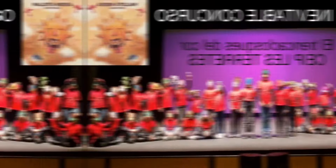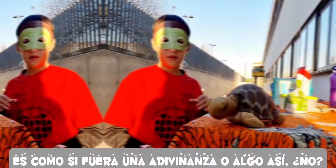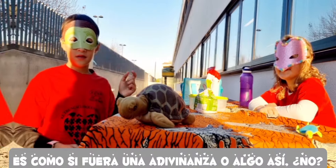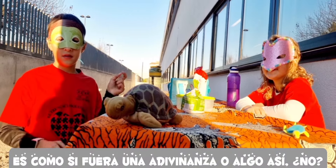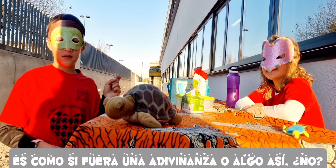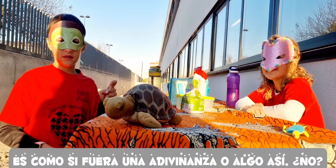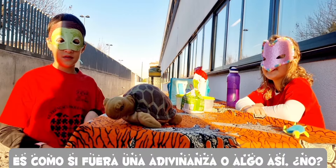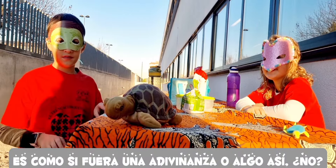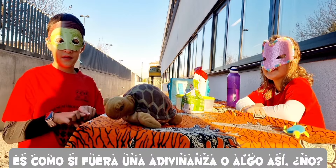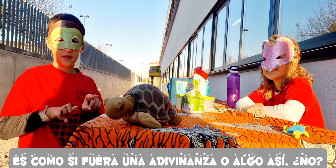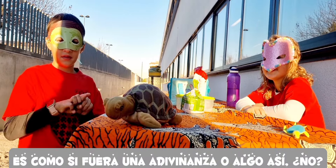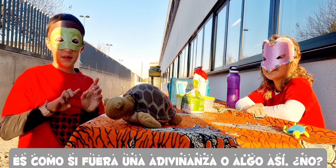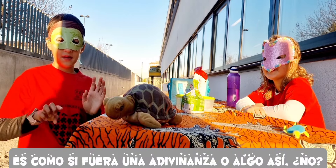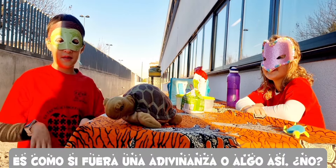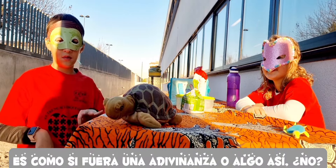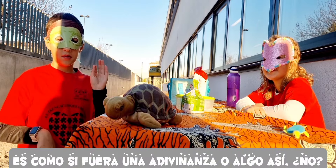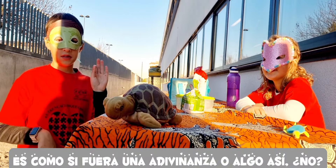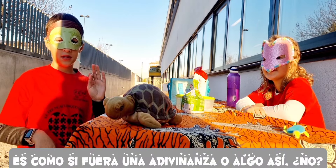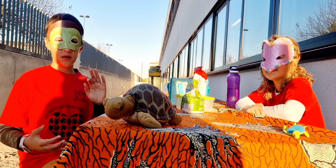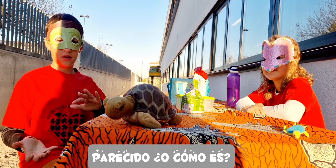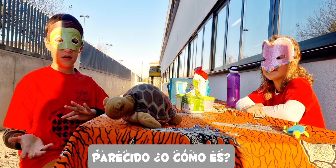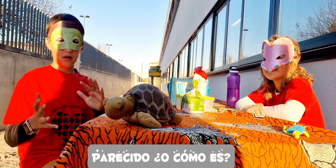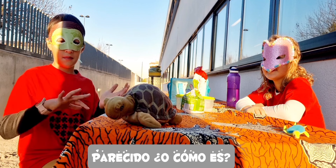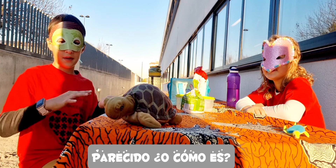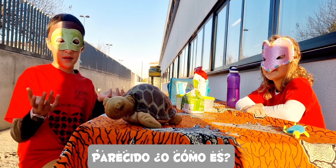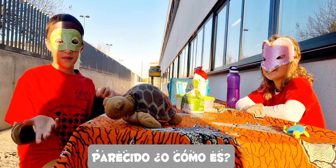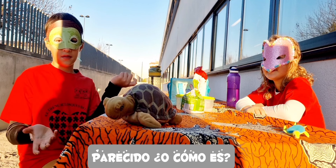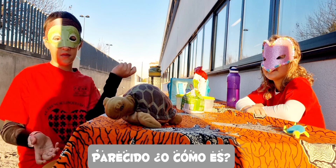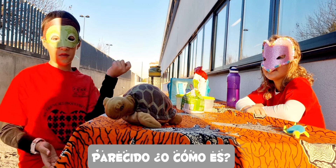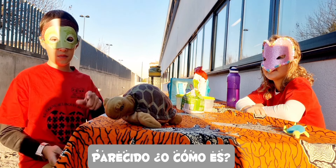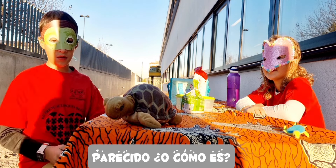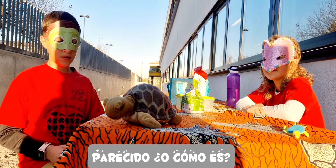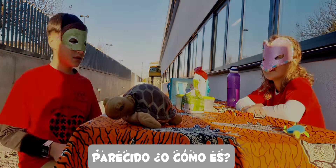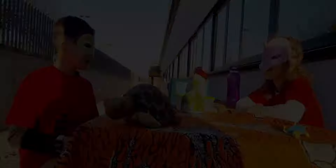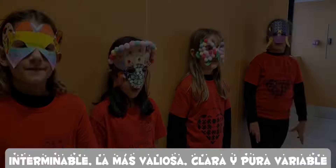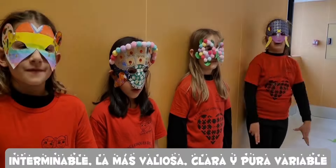Es como si fuera una adivinanza o algo así, ¿no? Parecido, o como es.